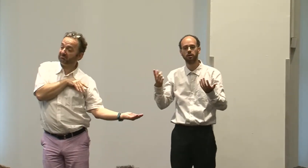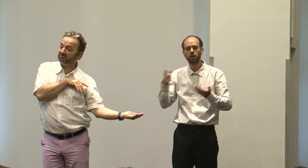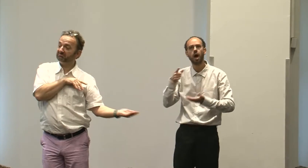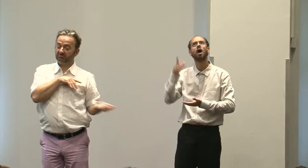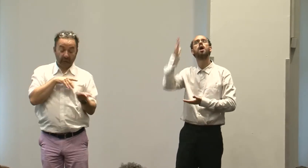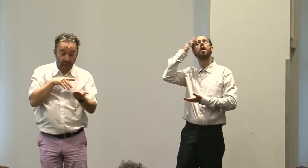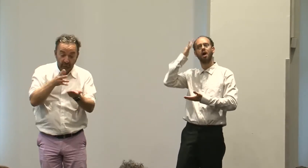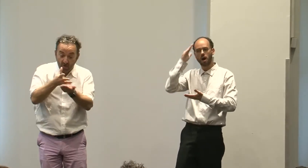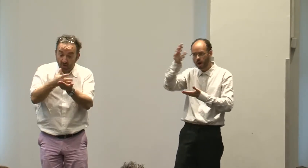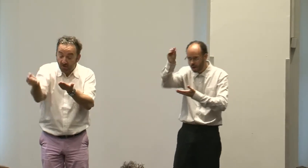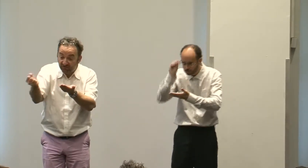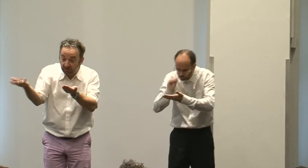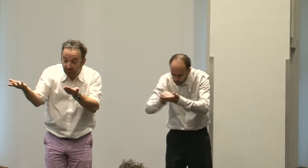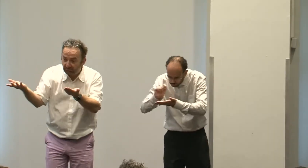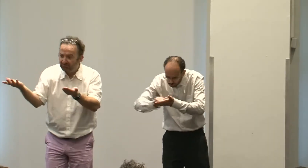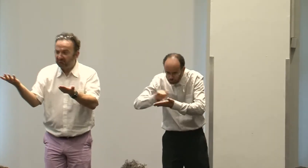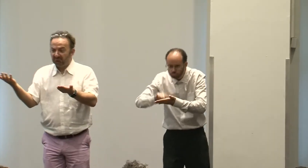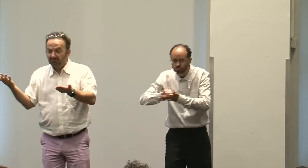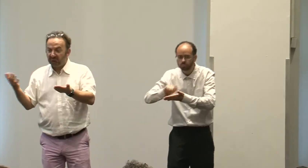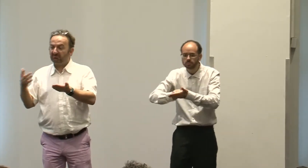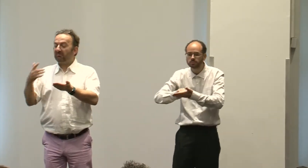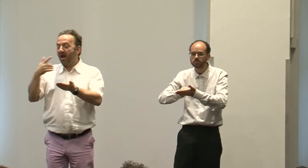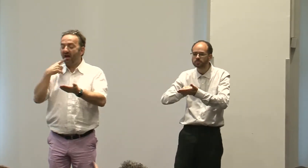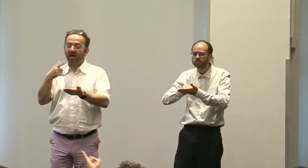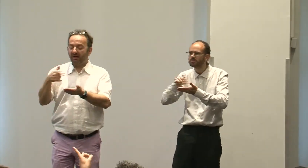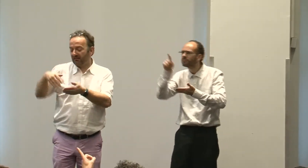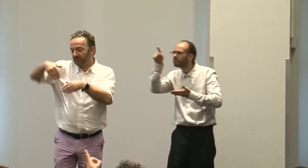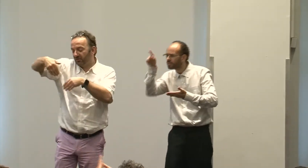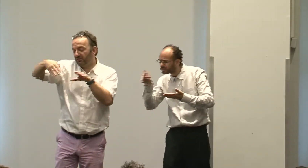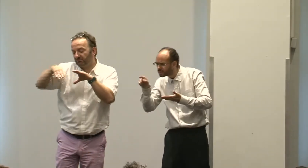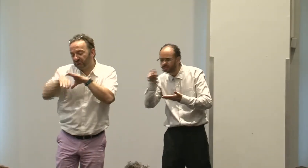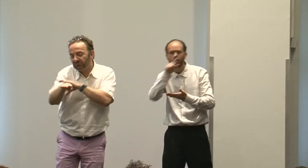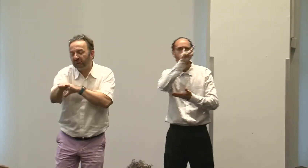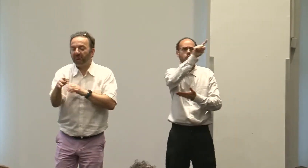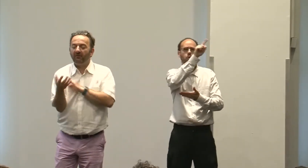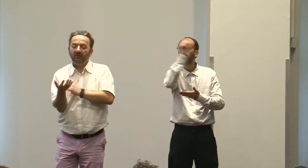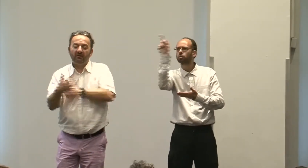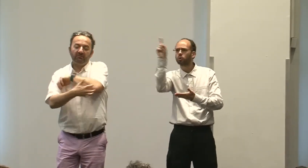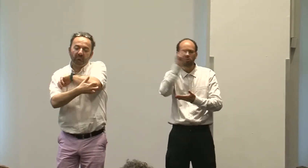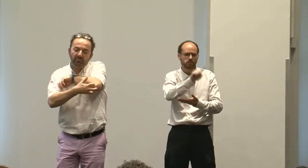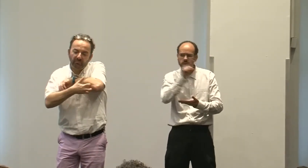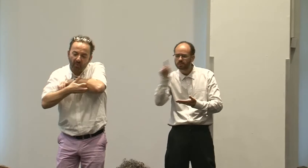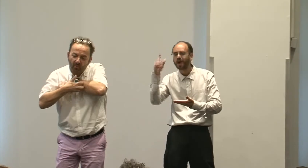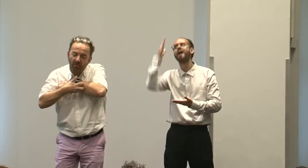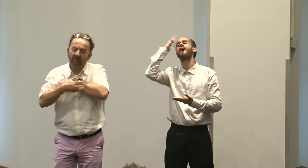Uma imagem com chuva, e eu conseguia escrever.